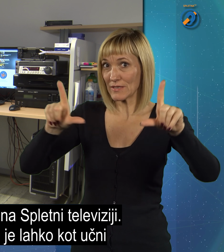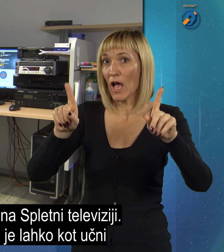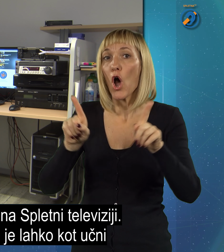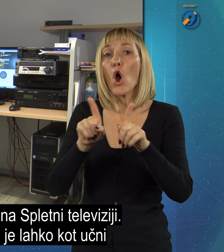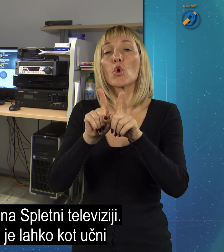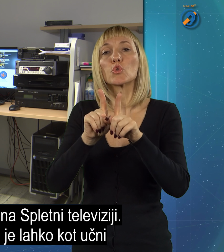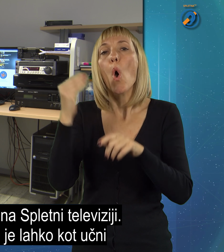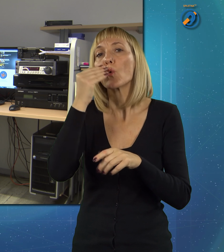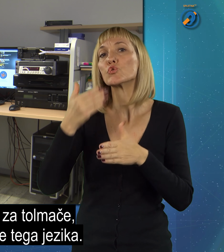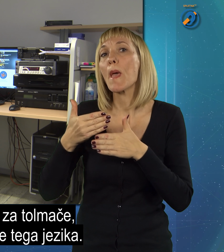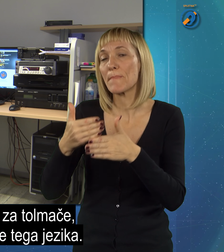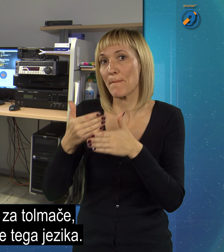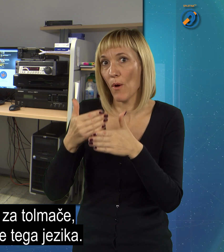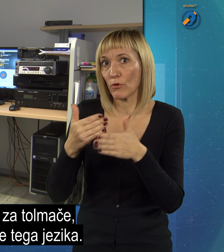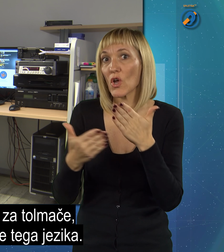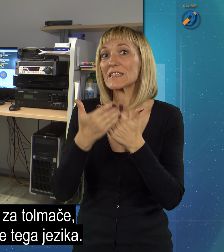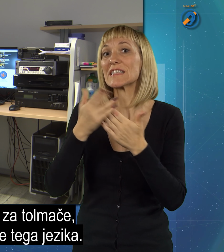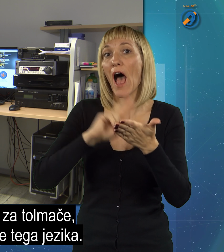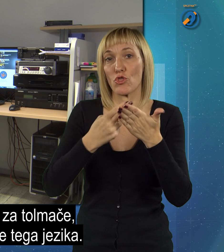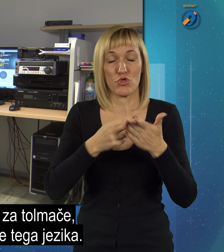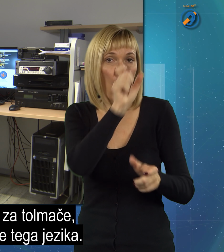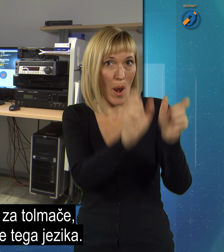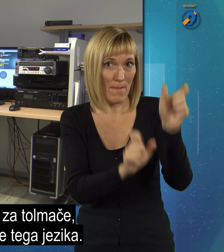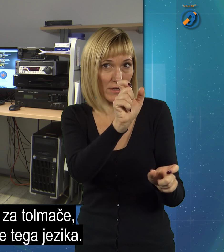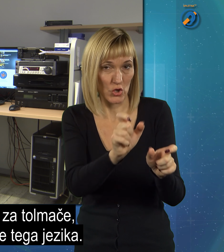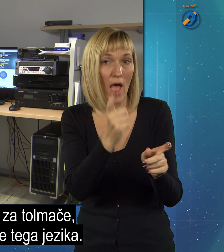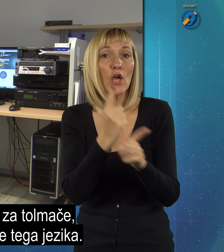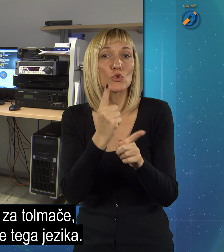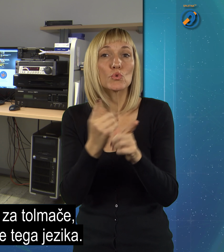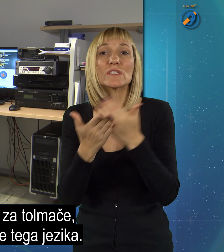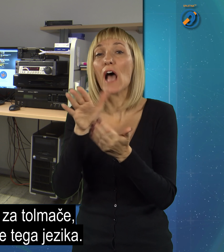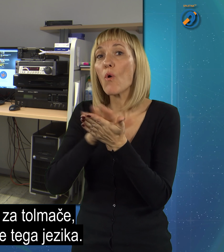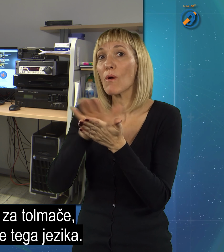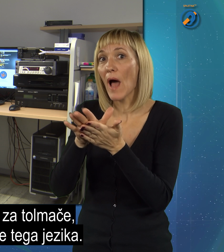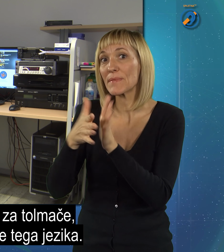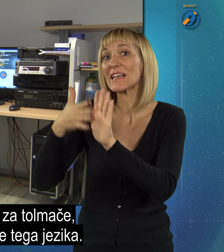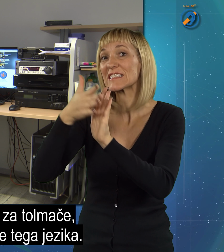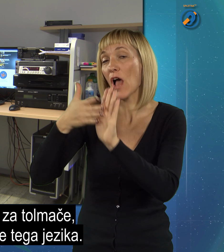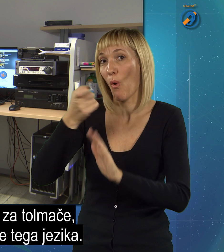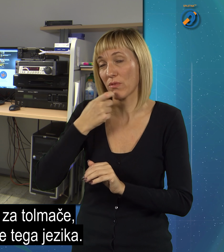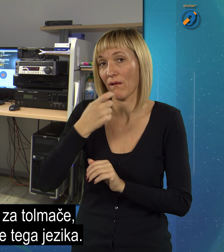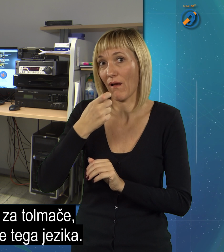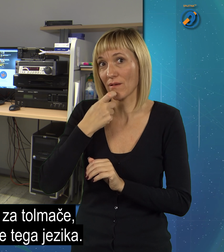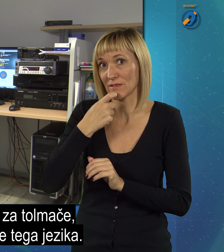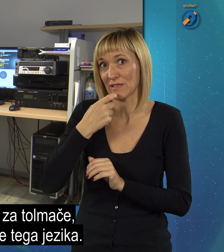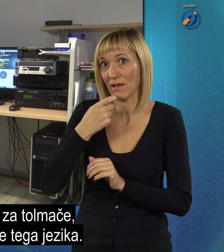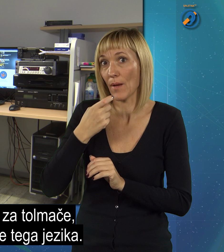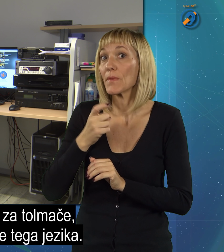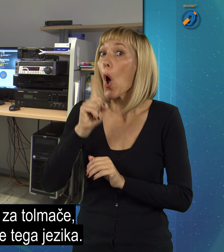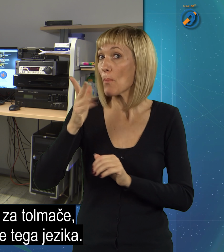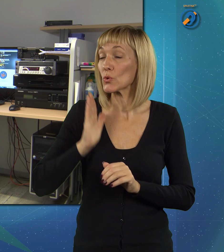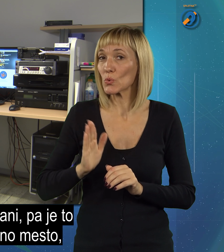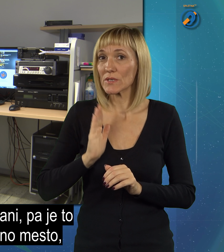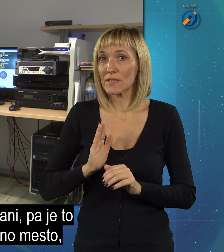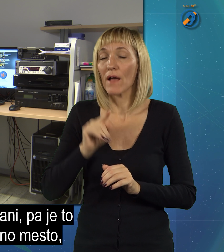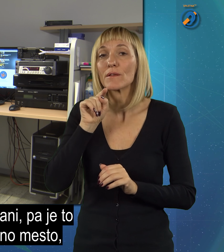je lahko kot učni pripomoček za tolmače, za konec koncev tudi uporabnike tega jezika.